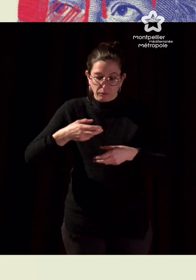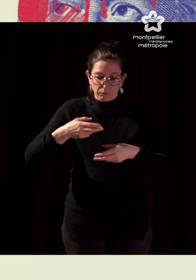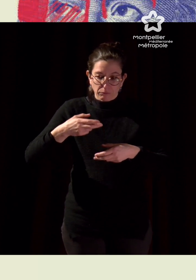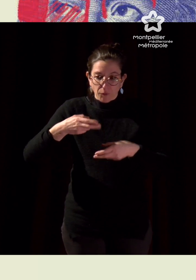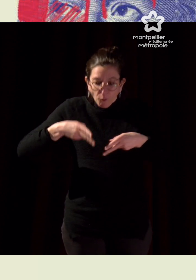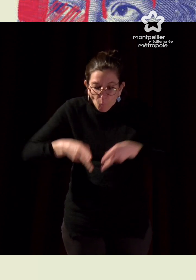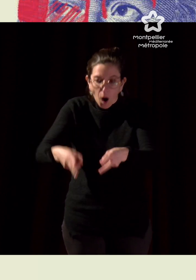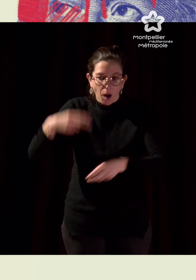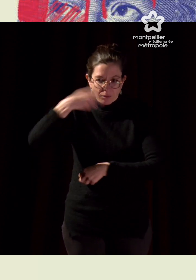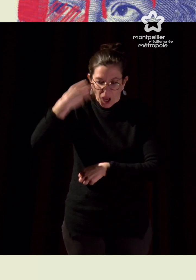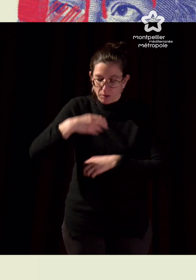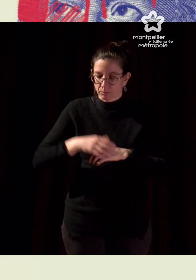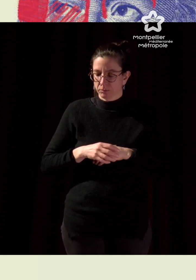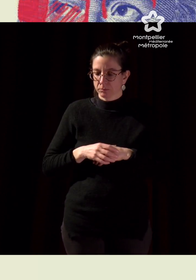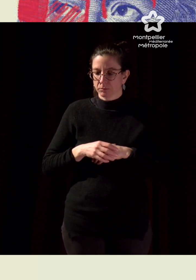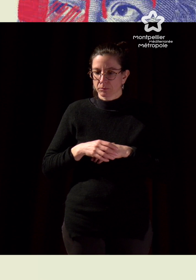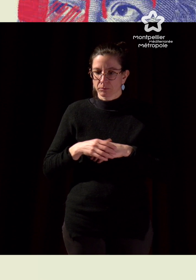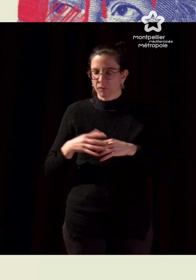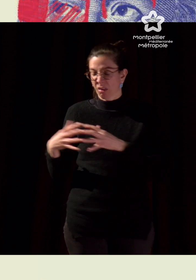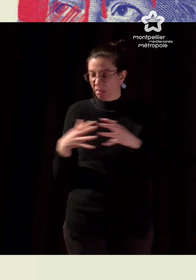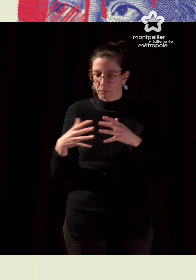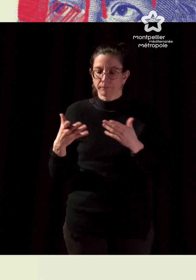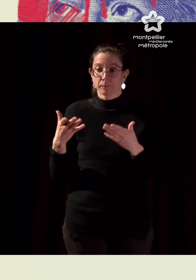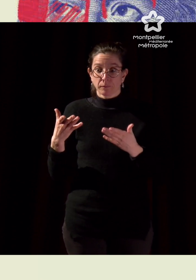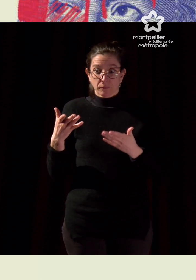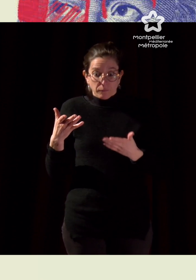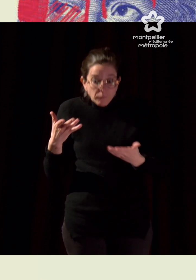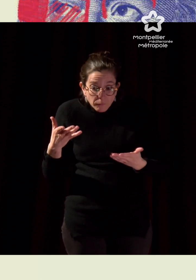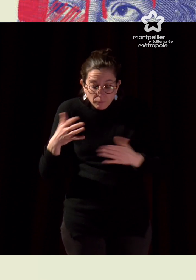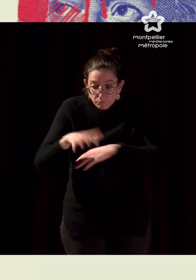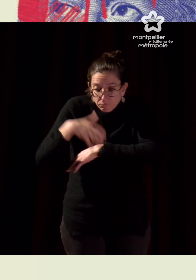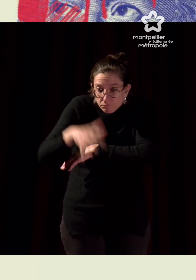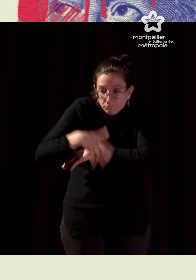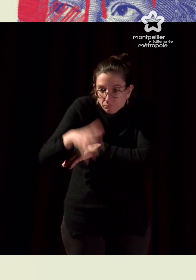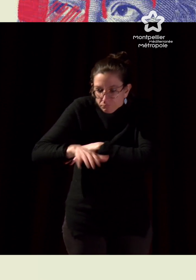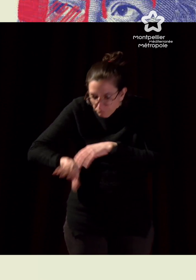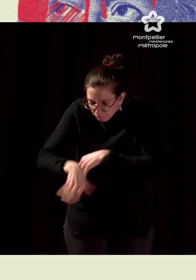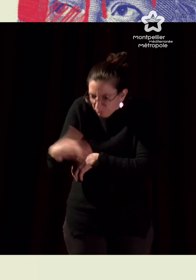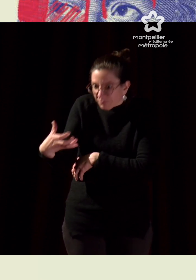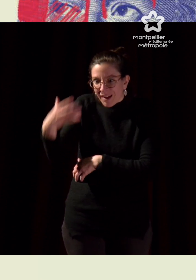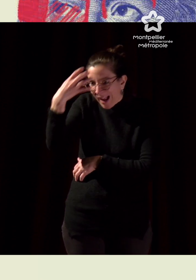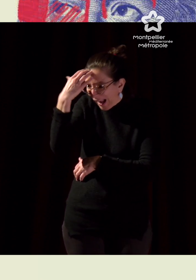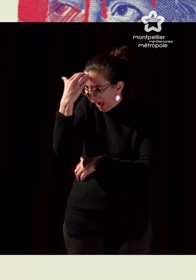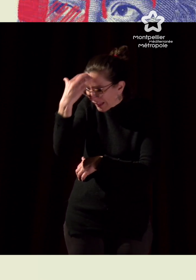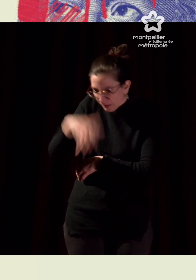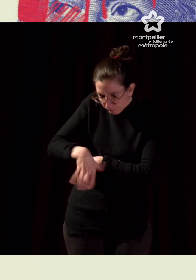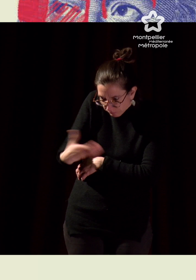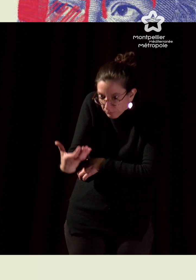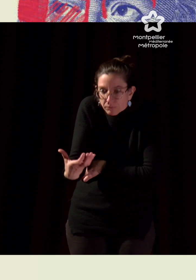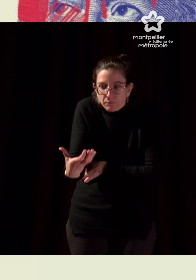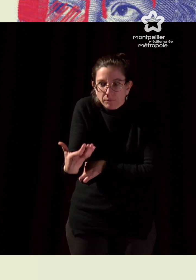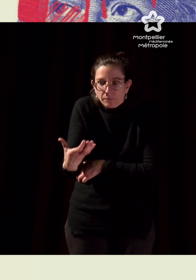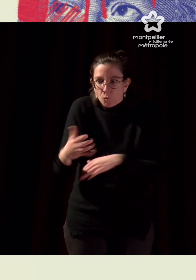ouvriers est tombé sur ce crâne et il voulait pas que les envahisseurs le récupèrent. Donc, il l'a caché